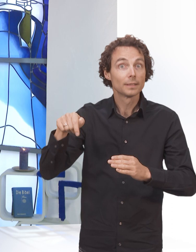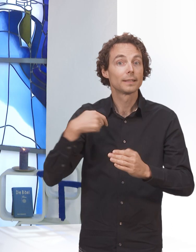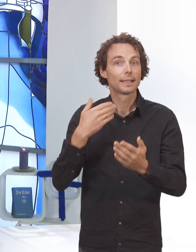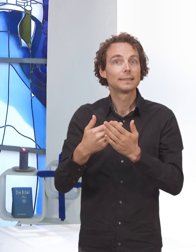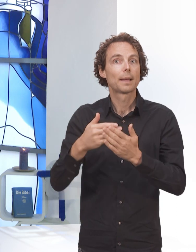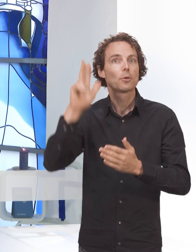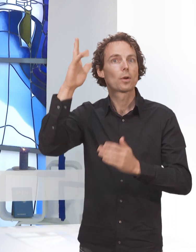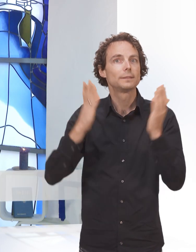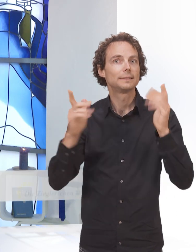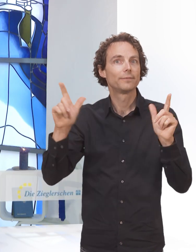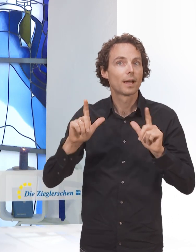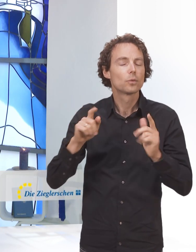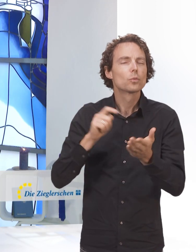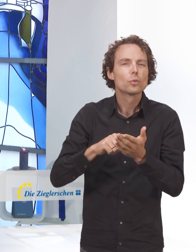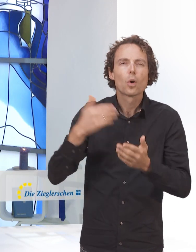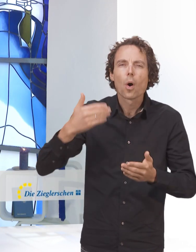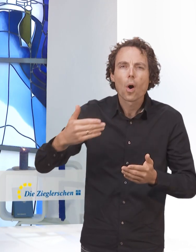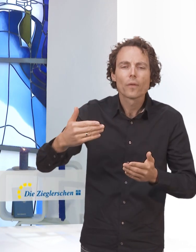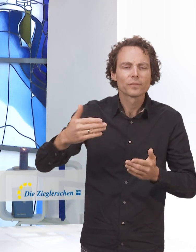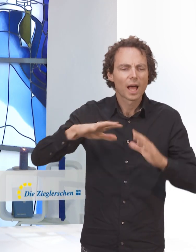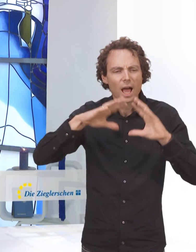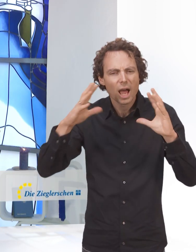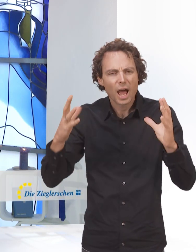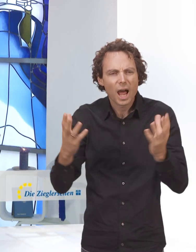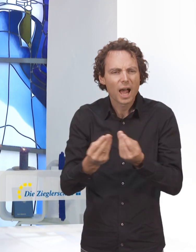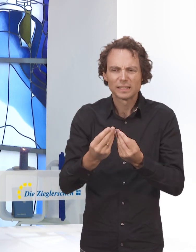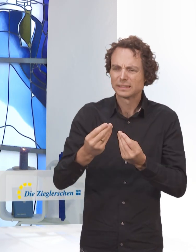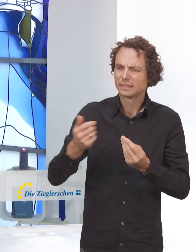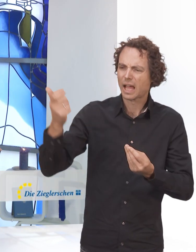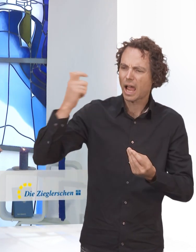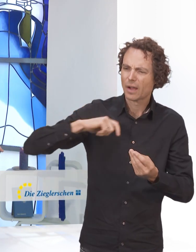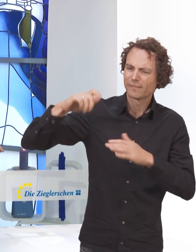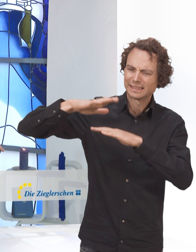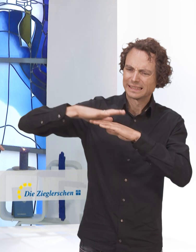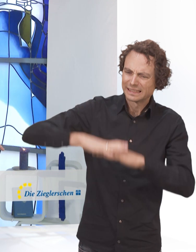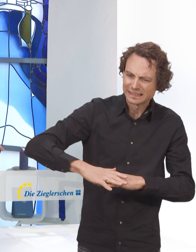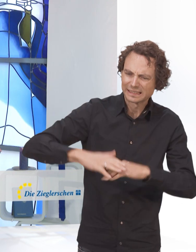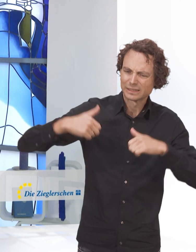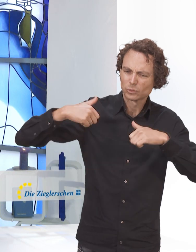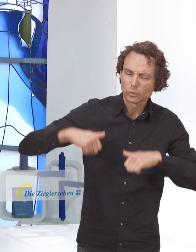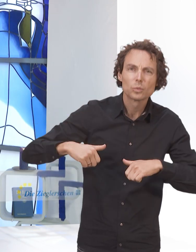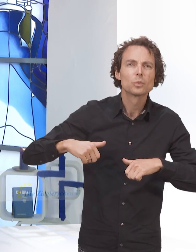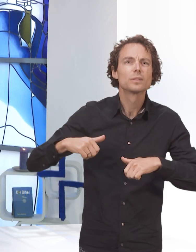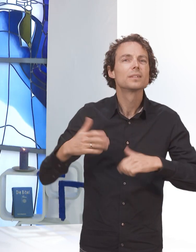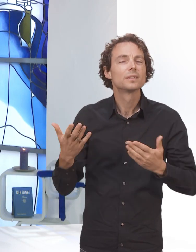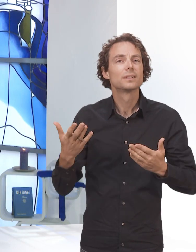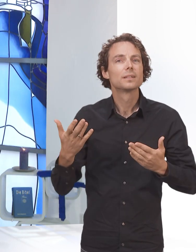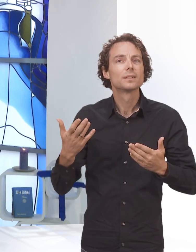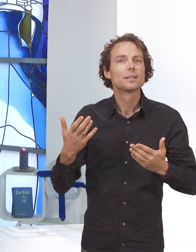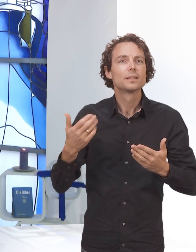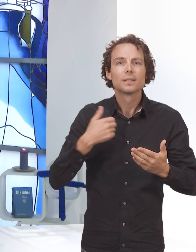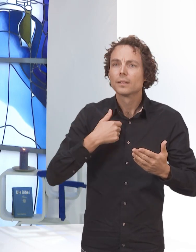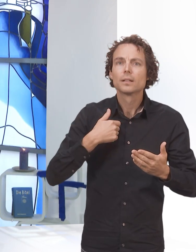Gottesdienst, weil oft einfach alles nach unten drückt und wir doch nach